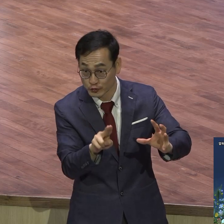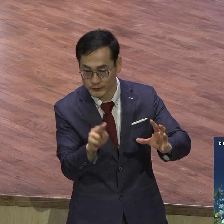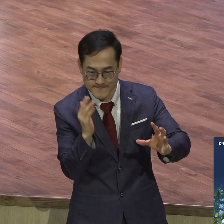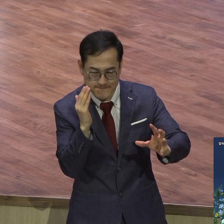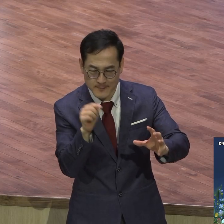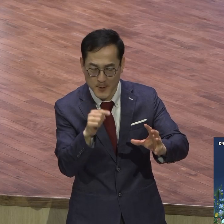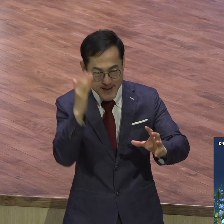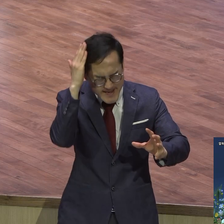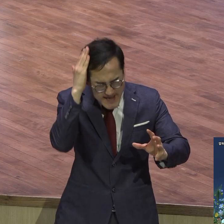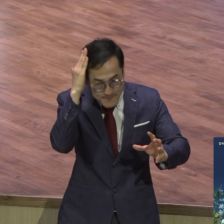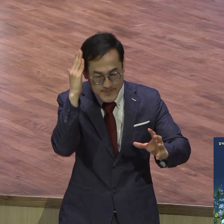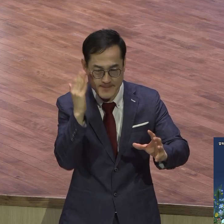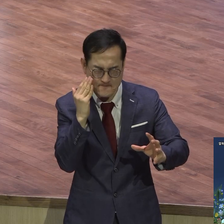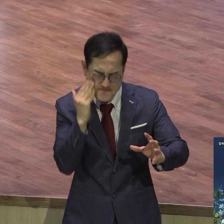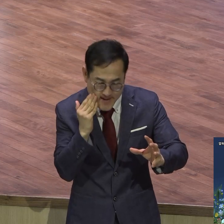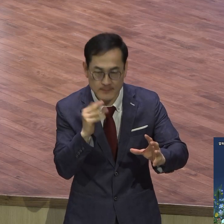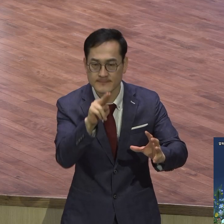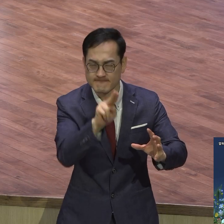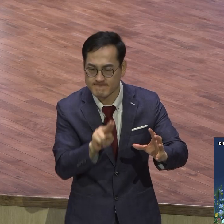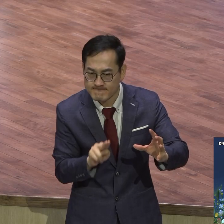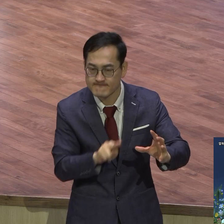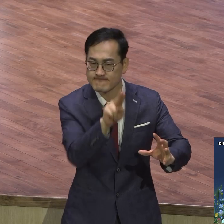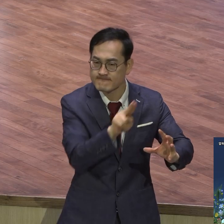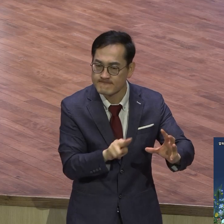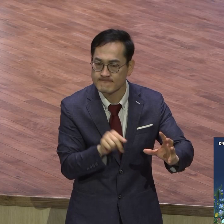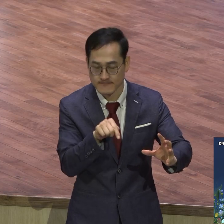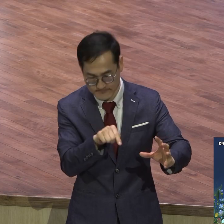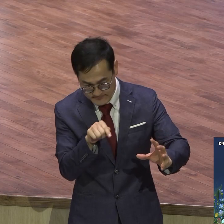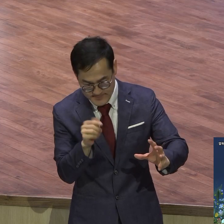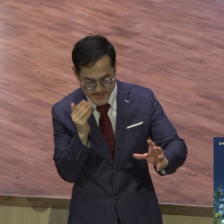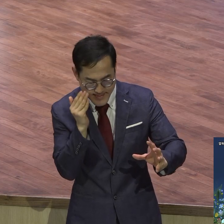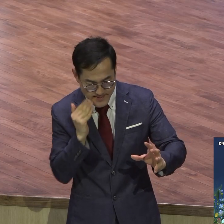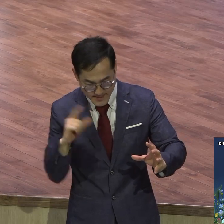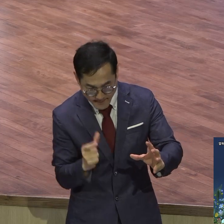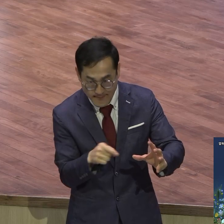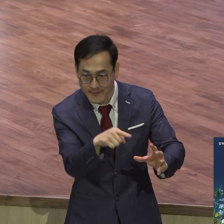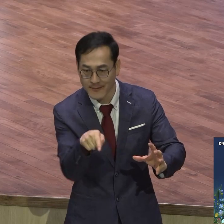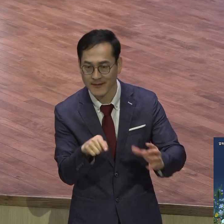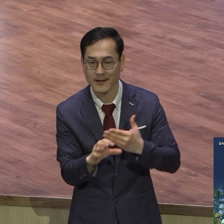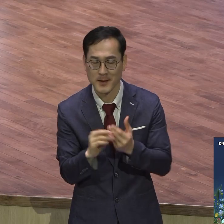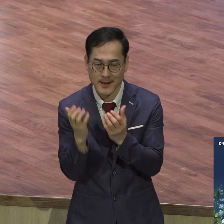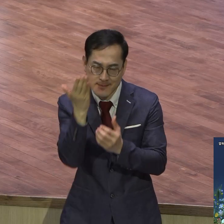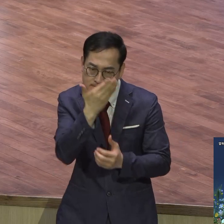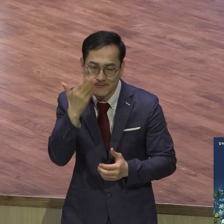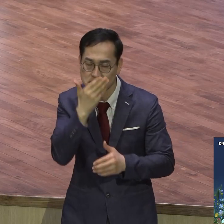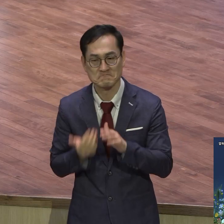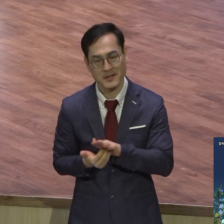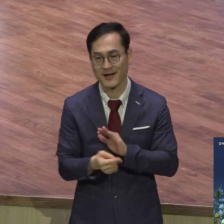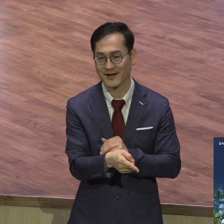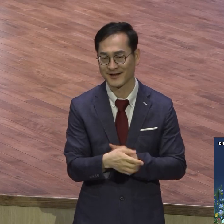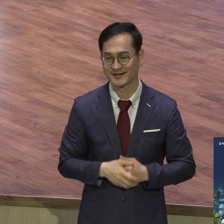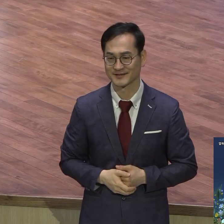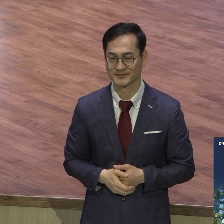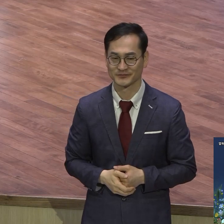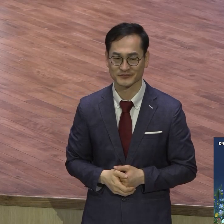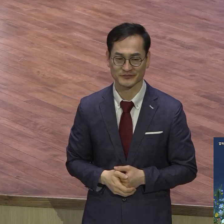나와 있어요. 그게 굉장히 당도가 높고 아주 그렇게 좋은 수박이다.